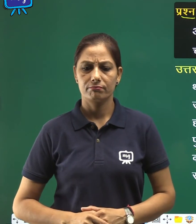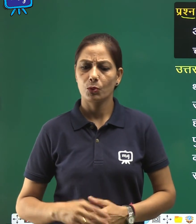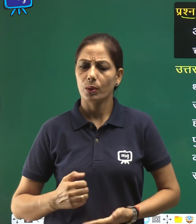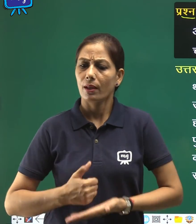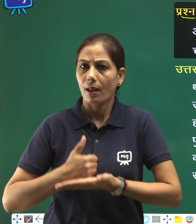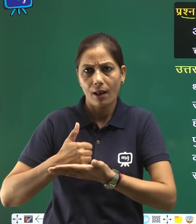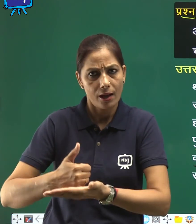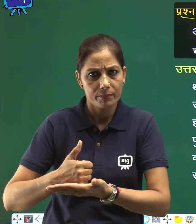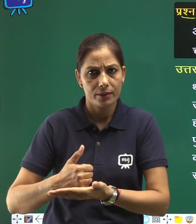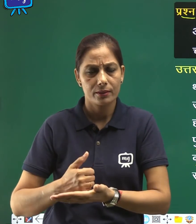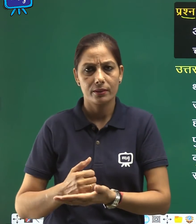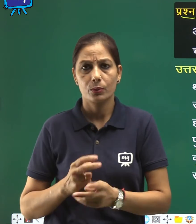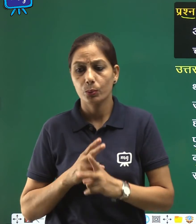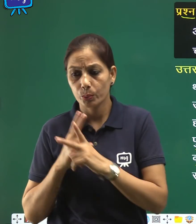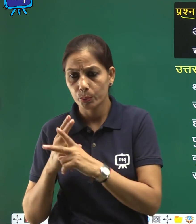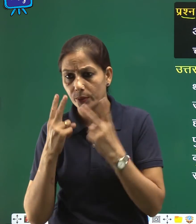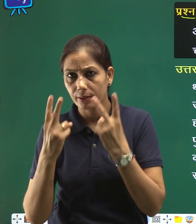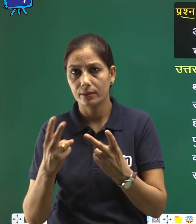सेवा करने के लिए